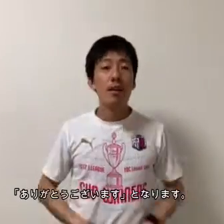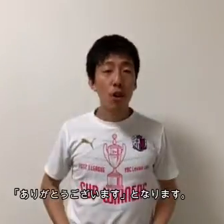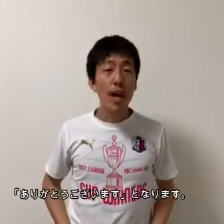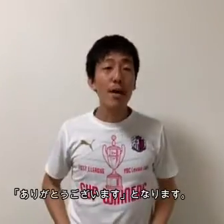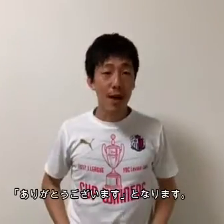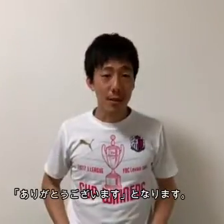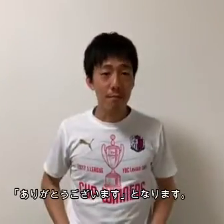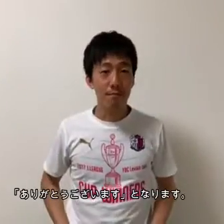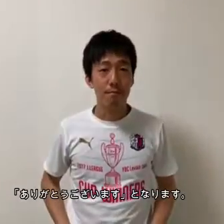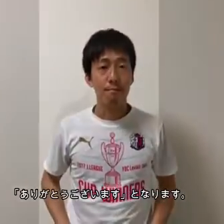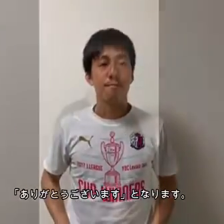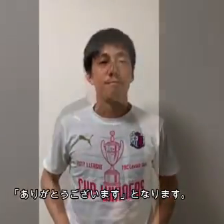となります